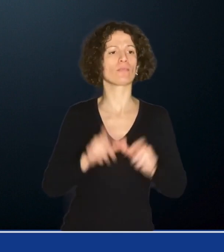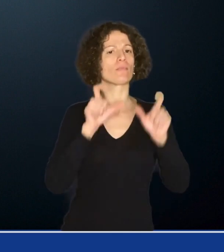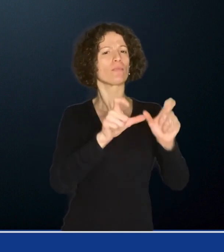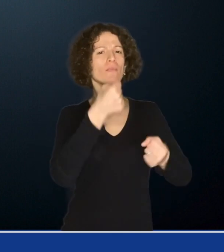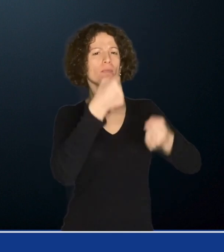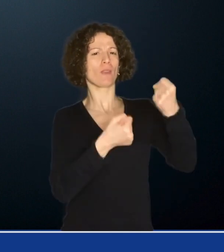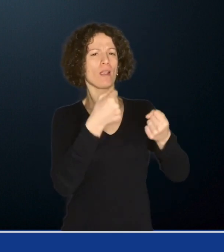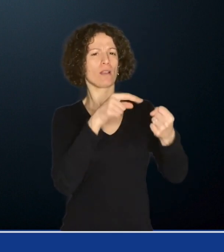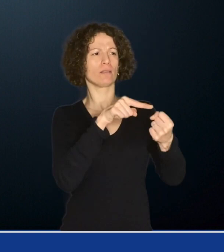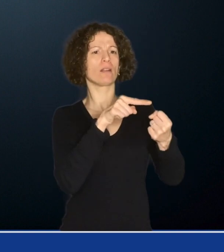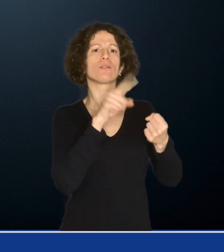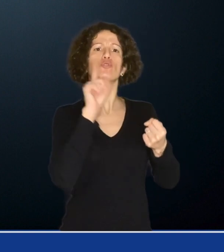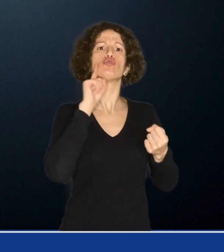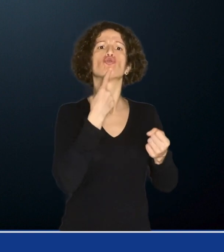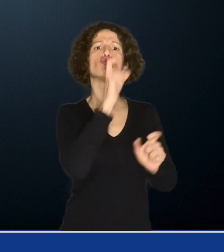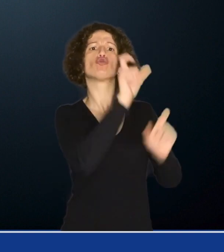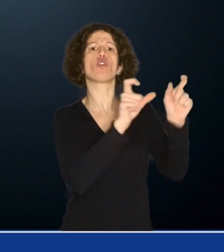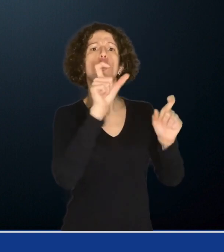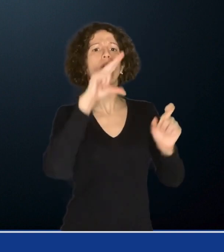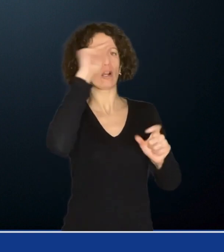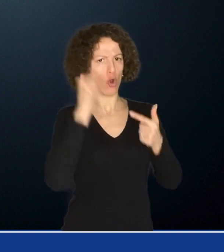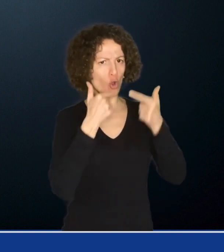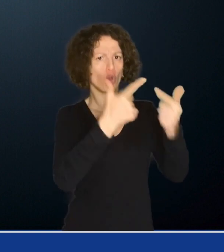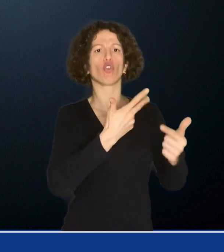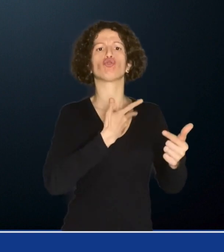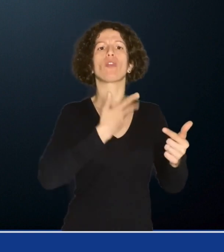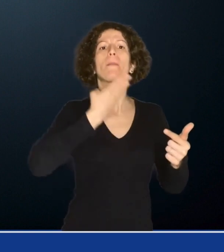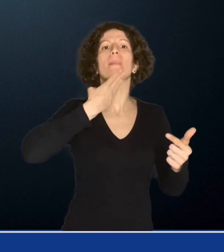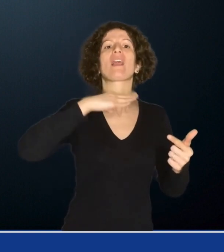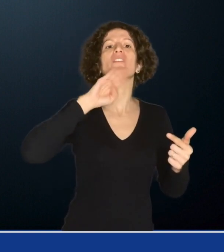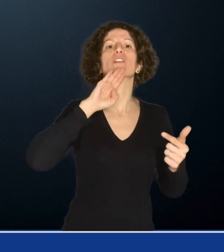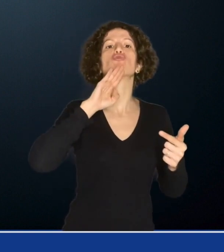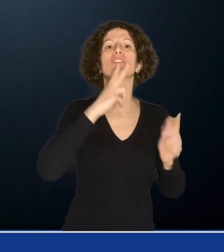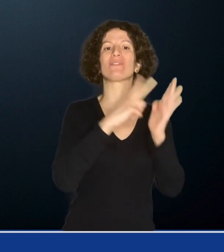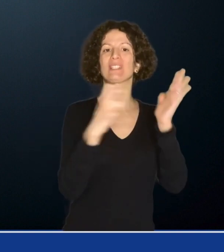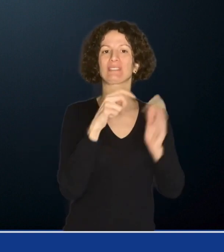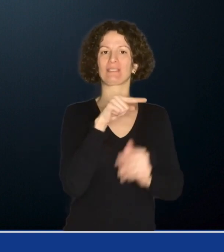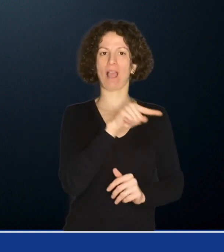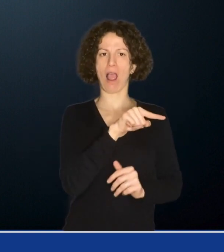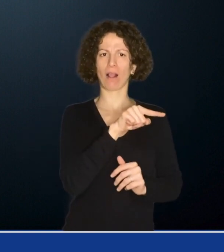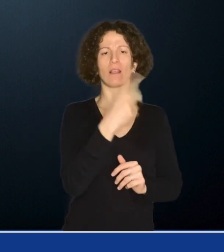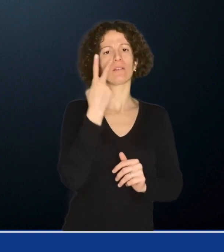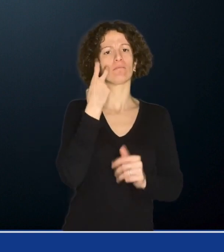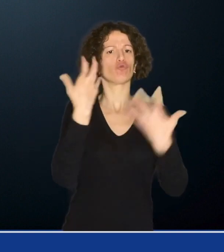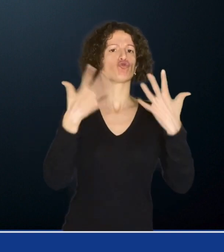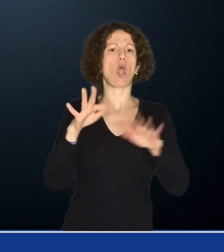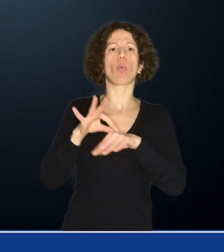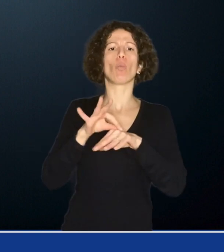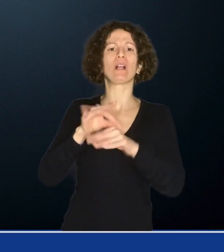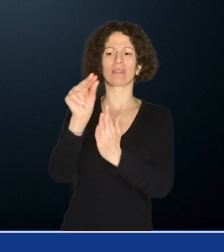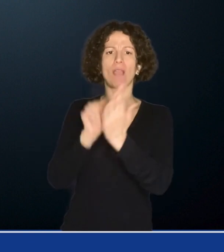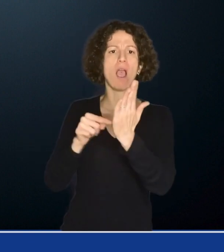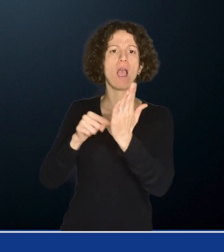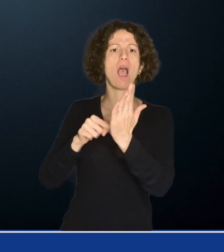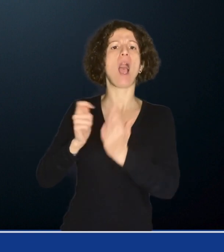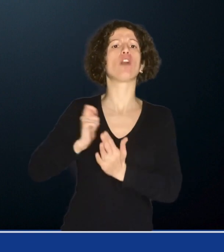persone sorde vedono invece riconosciuti come specificato anche dalla guida redatta dall'agenzia delle entrate i seguenti benefici